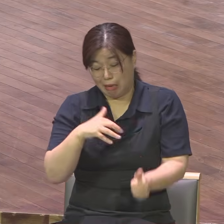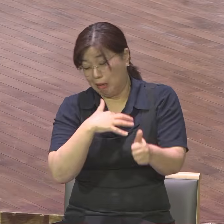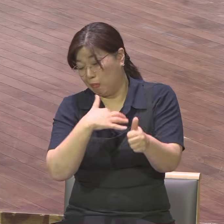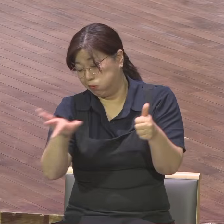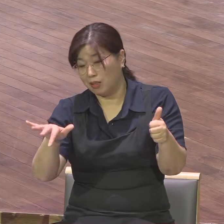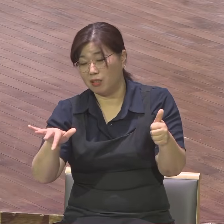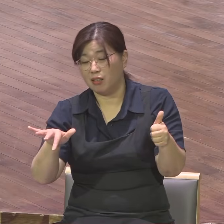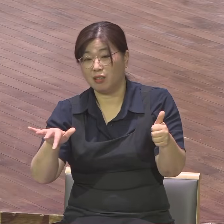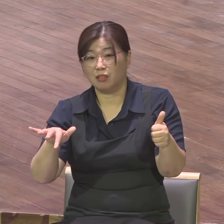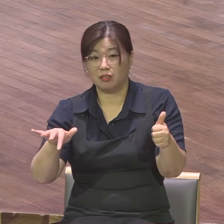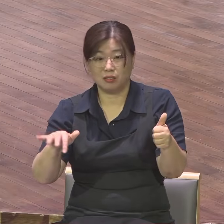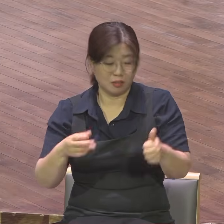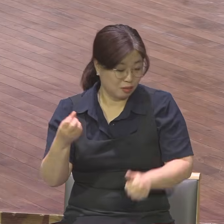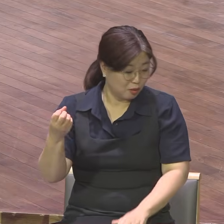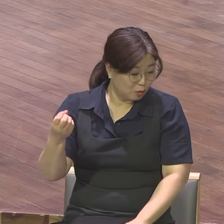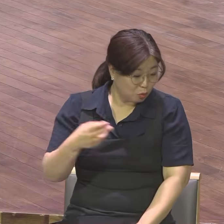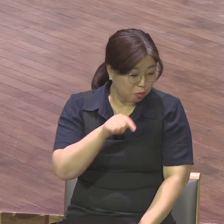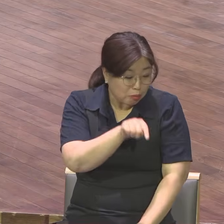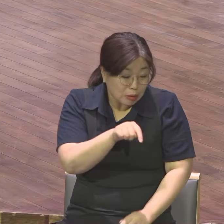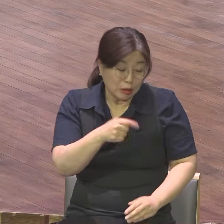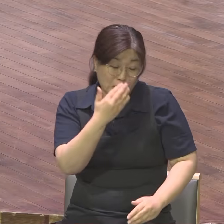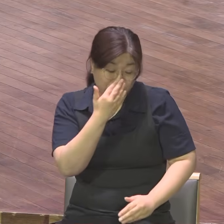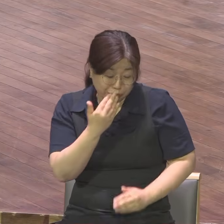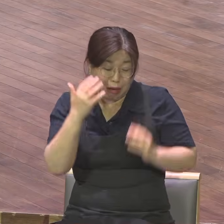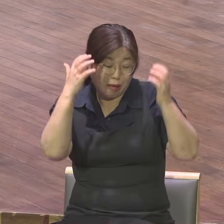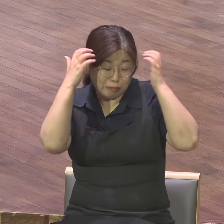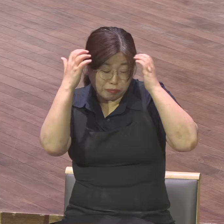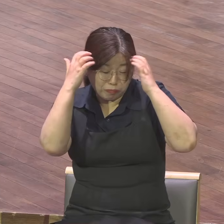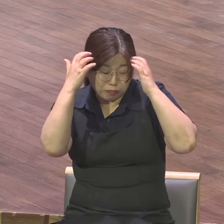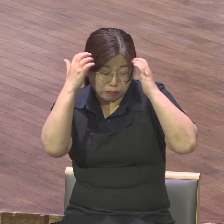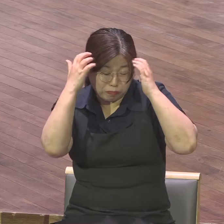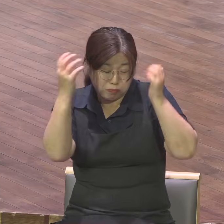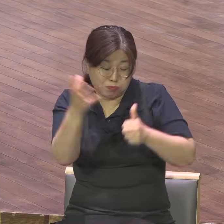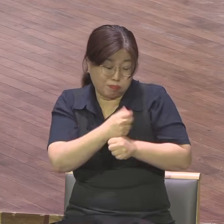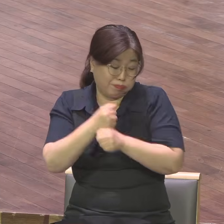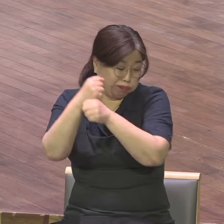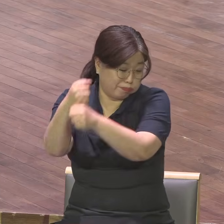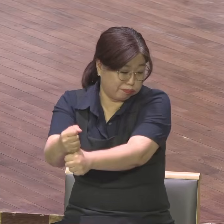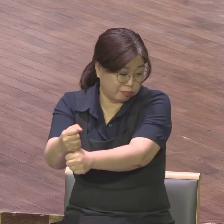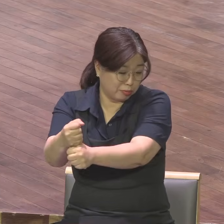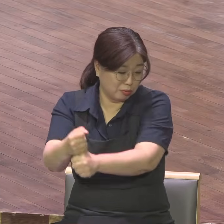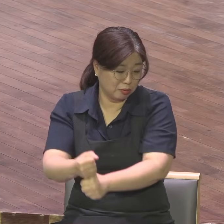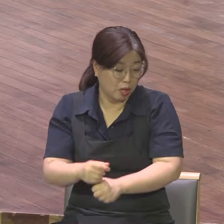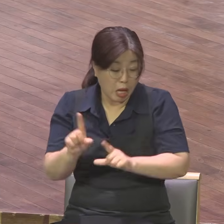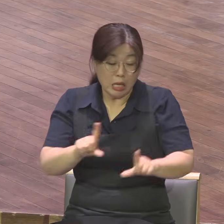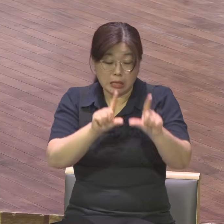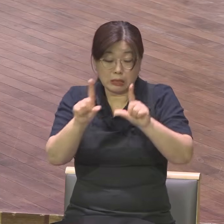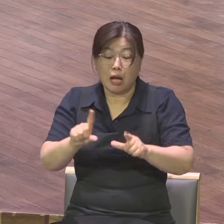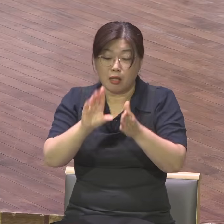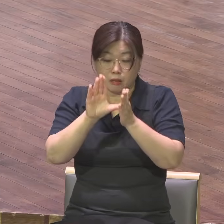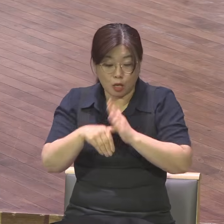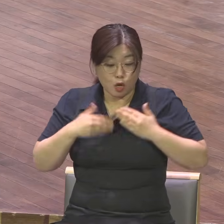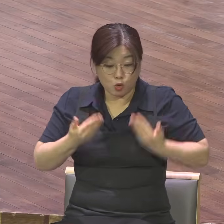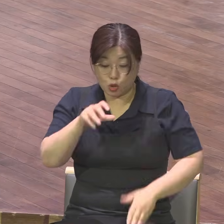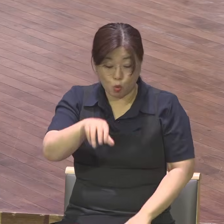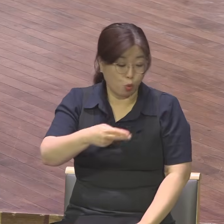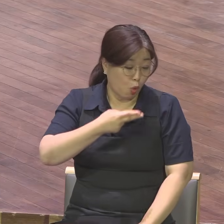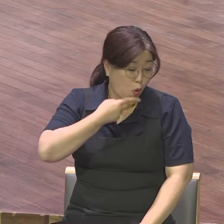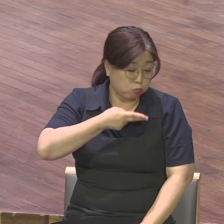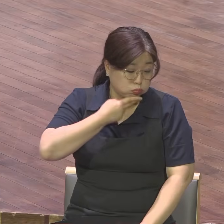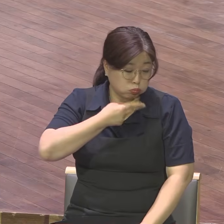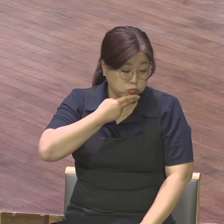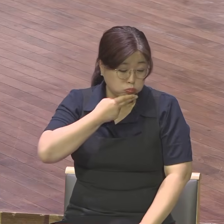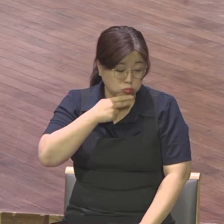가운데 사로잡혀 갔도다. 그가 열국 가운데서 거주하면서 쉴 곳을 얻지 못하며 그를 핍박하는 모든 자들이 궁지에서